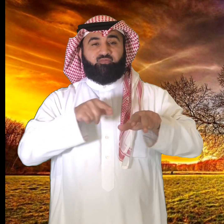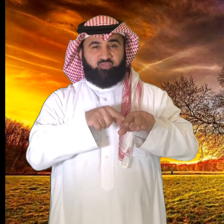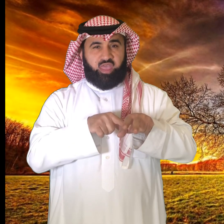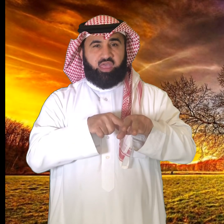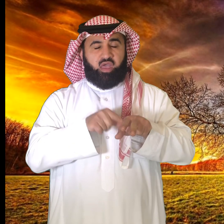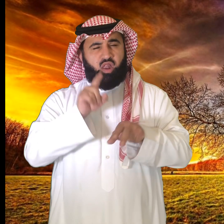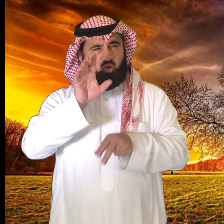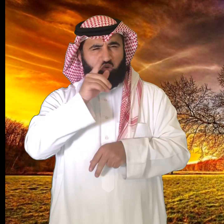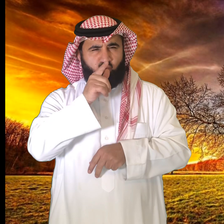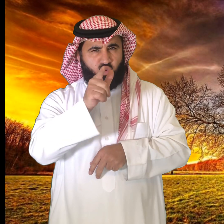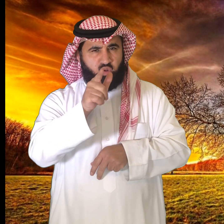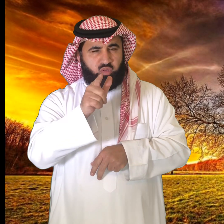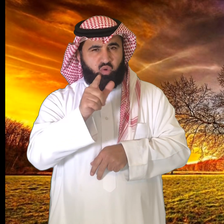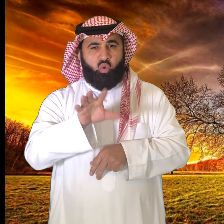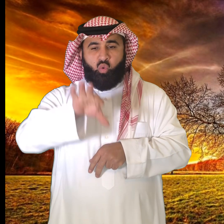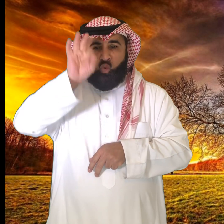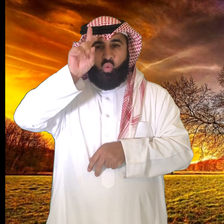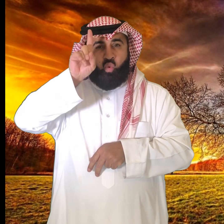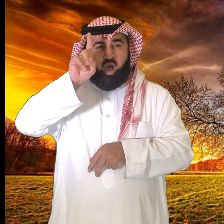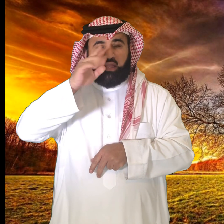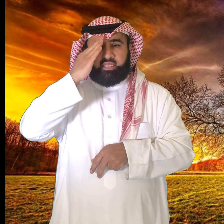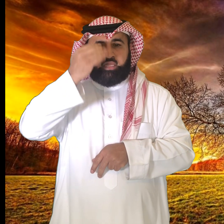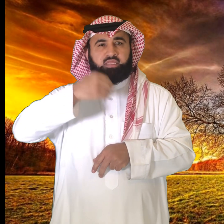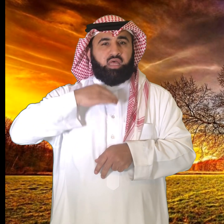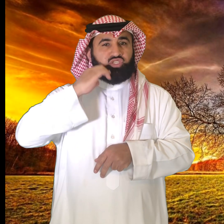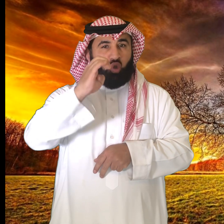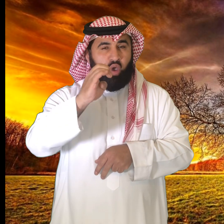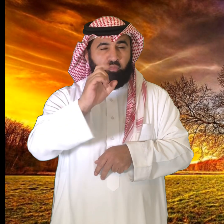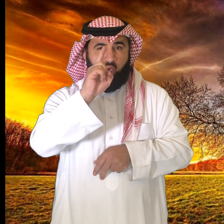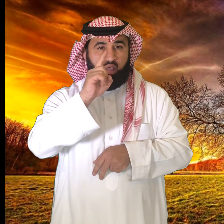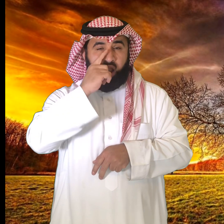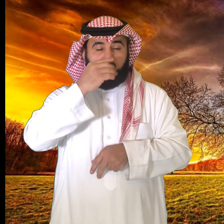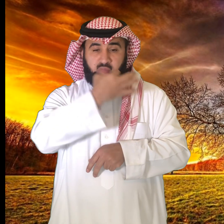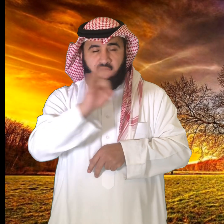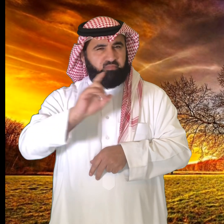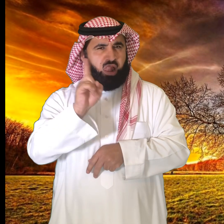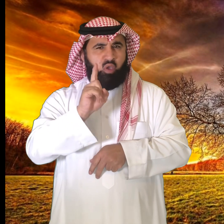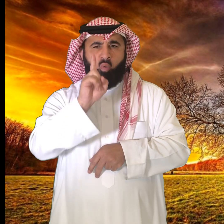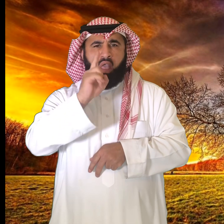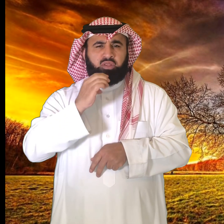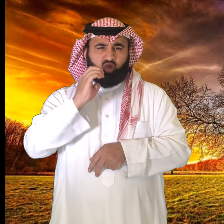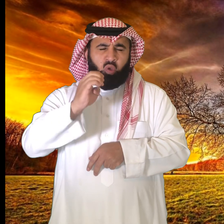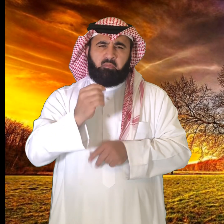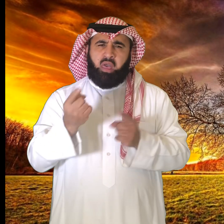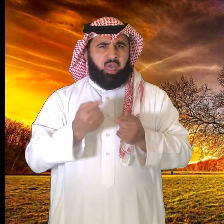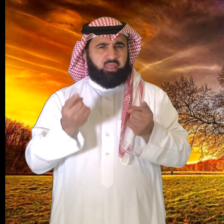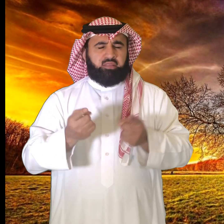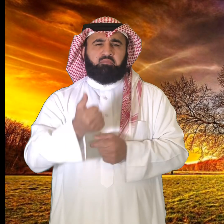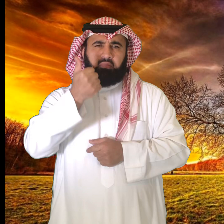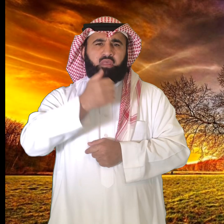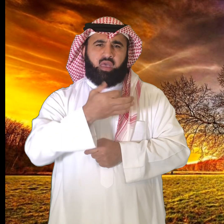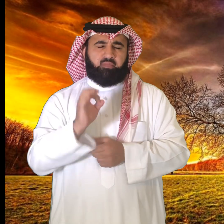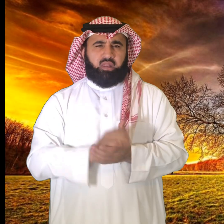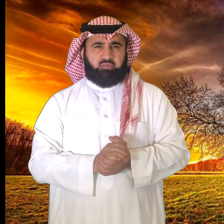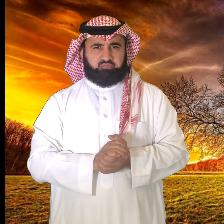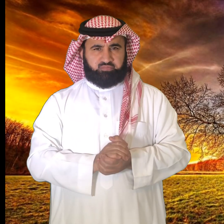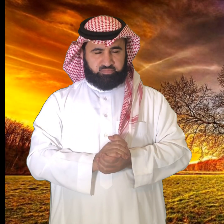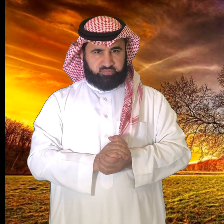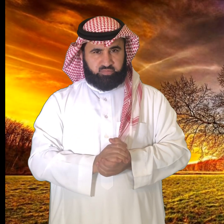في الجروب فأرى والله أعلم أنه إذا قام به واحد كفى، لا يلزم أن يكون المخاطب الجميع، كما جاء ذلك في عند أهل